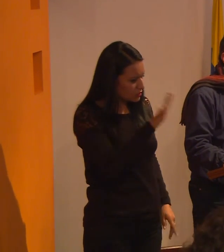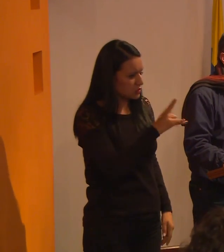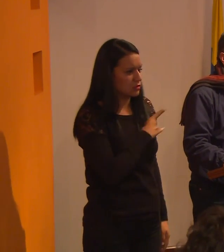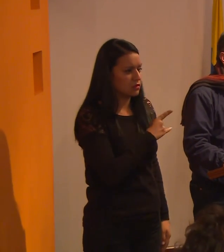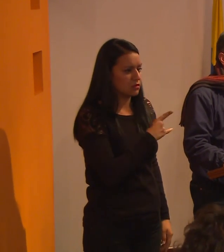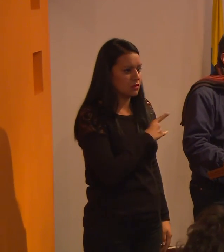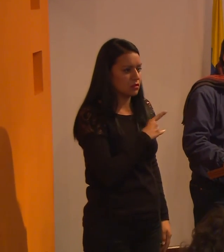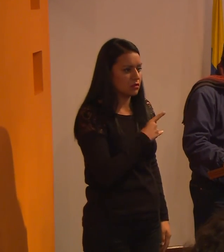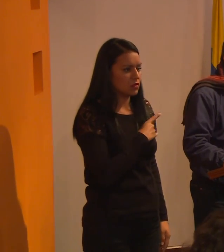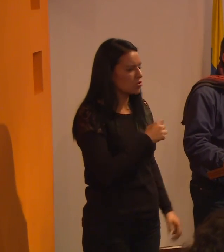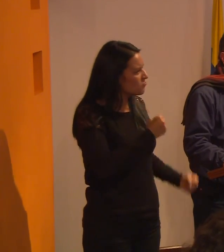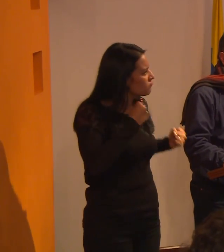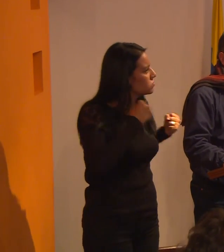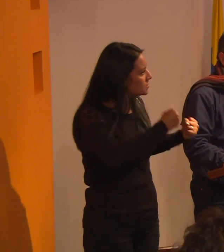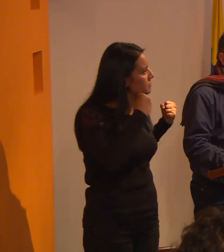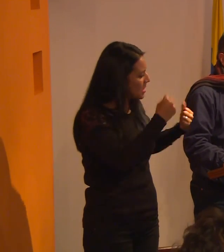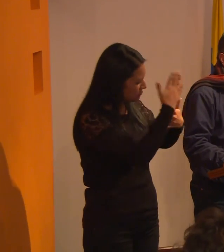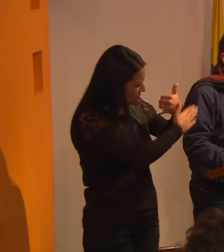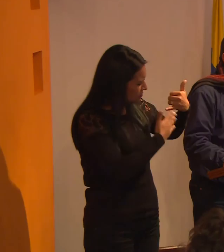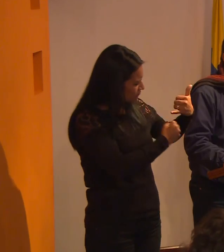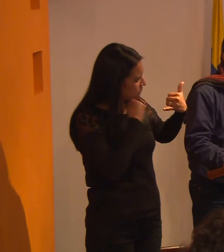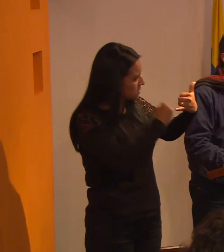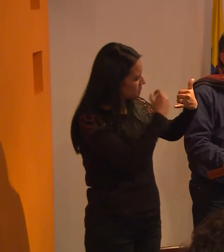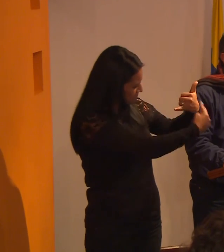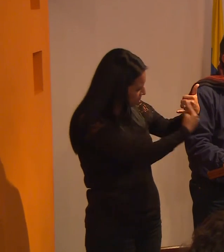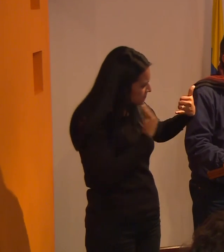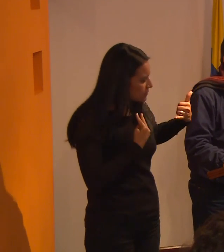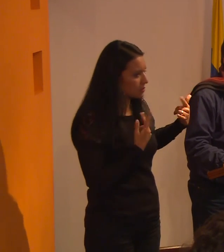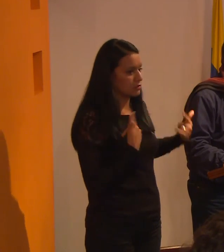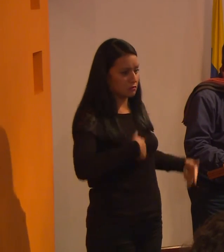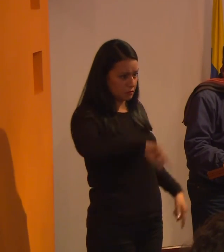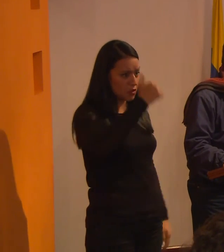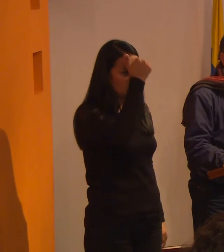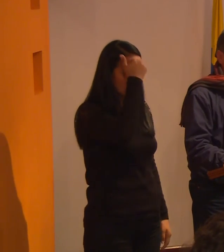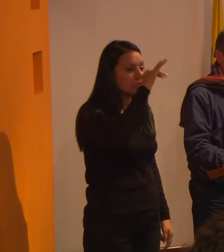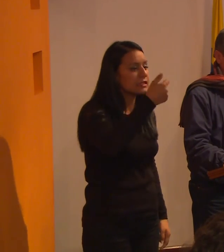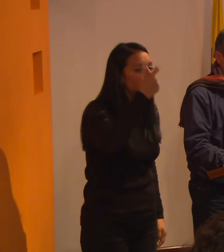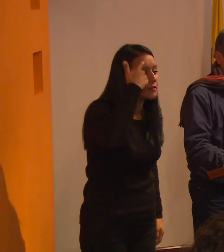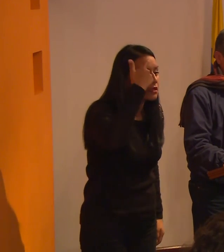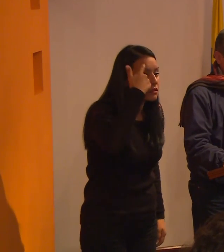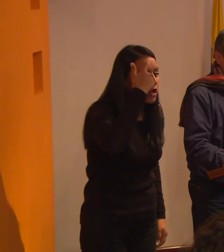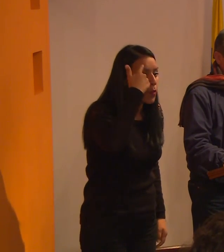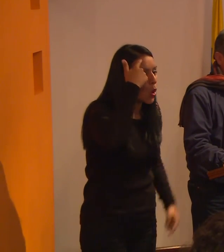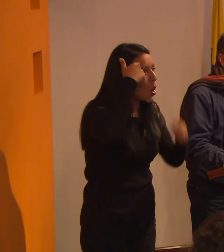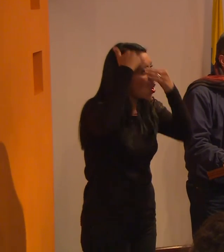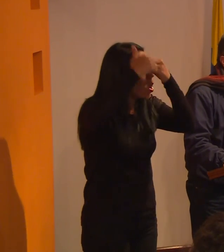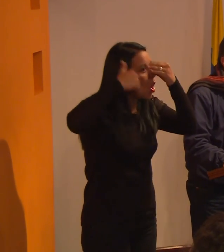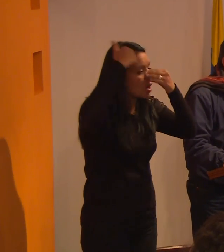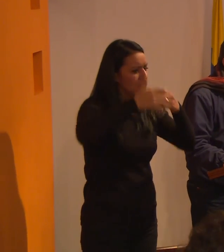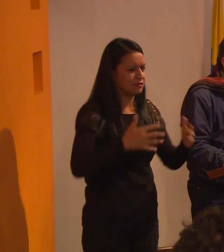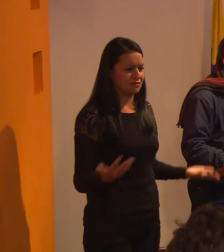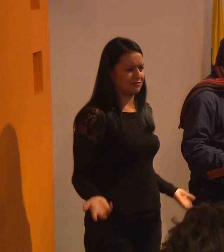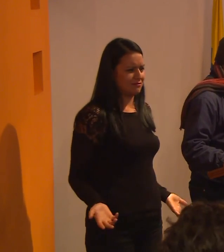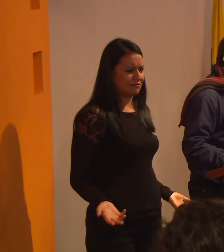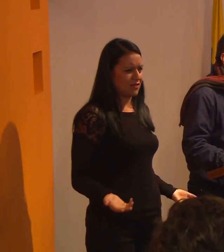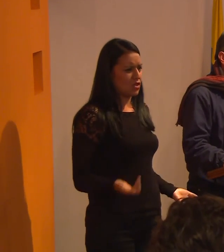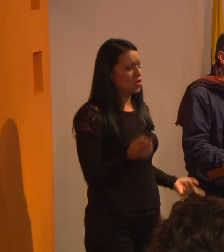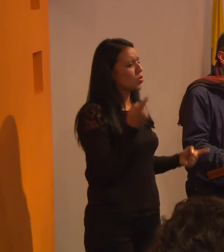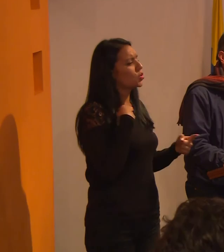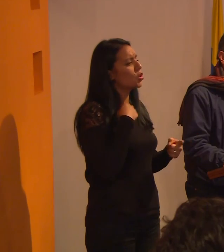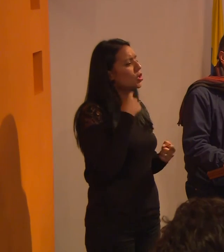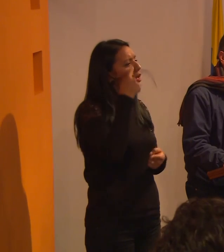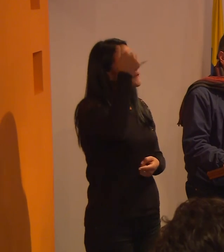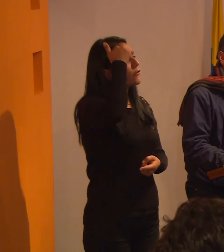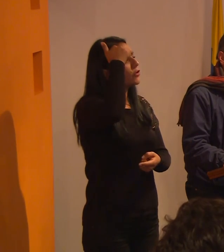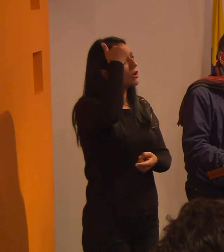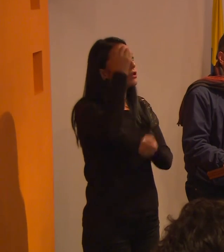universidad y nos hacemos sentir en todo el país para que sepan que los maestros sí pensamos, que nosotros no somos bonsai, como